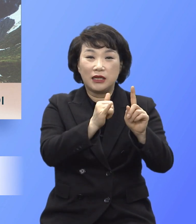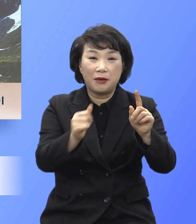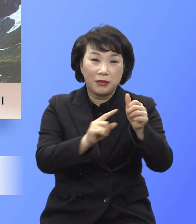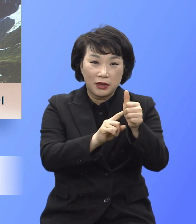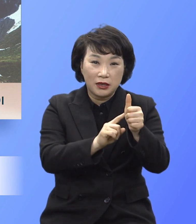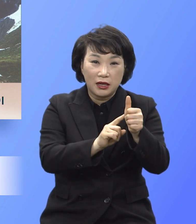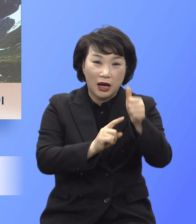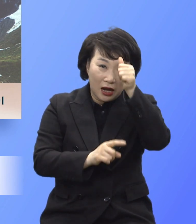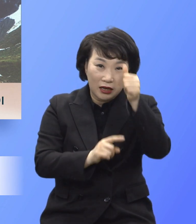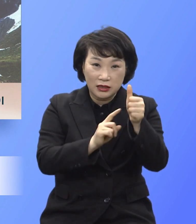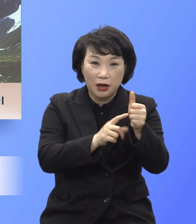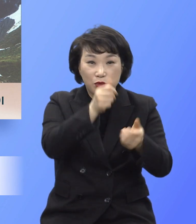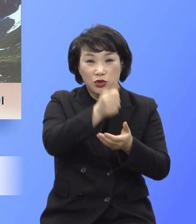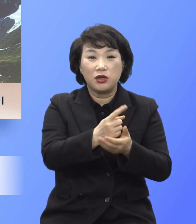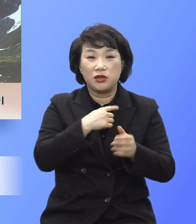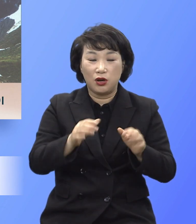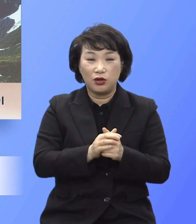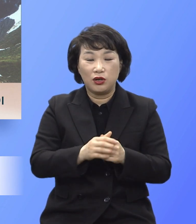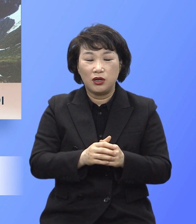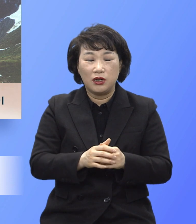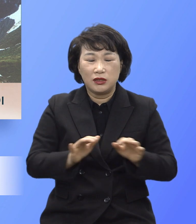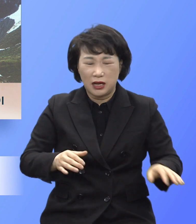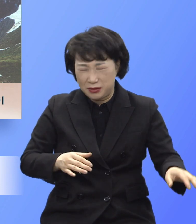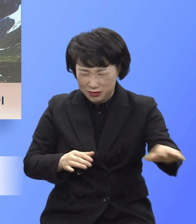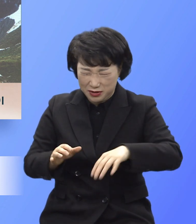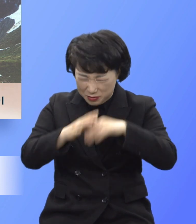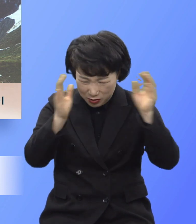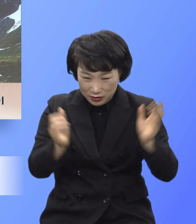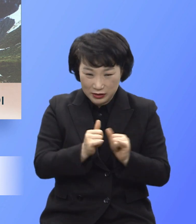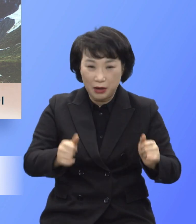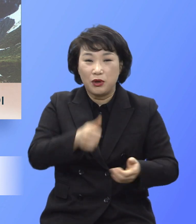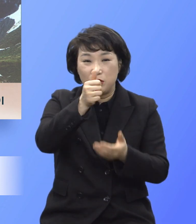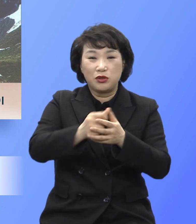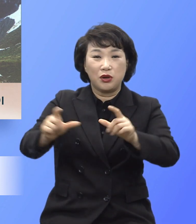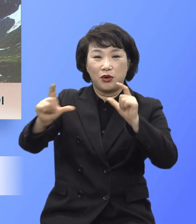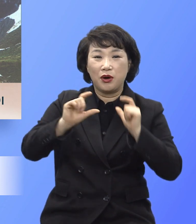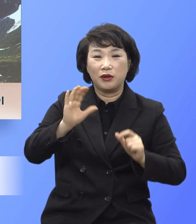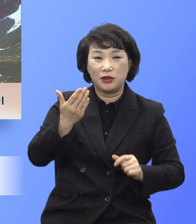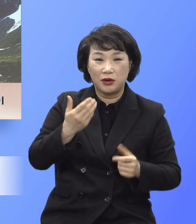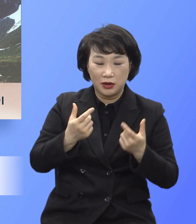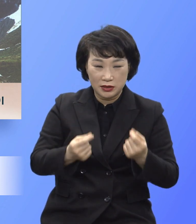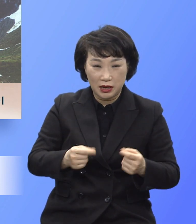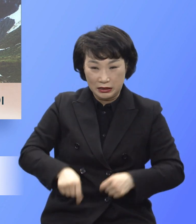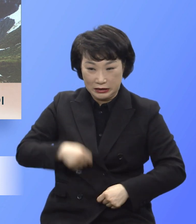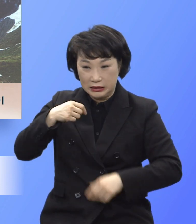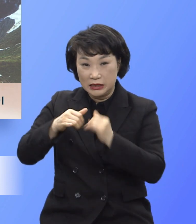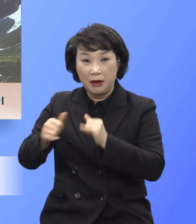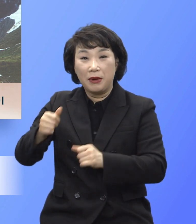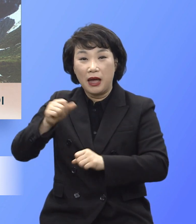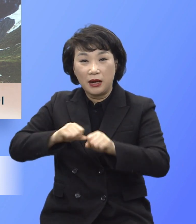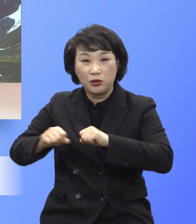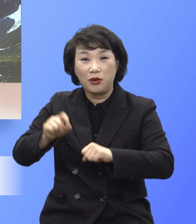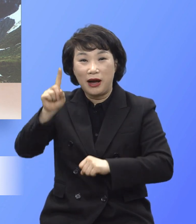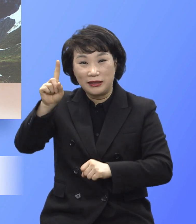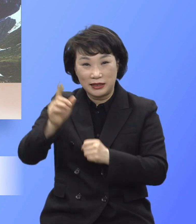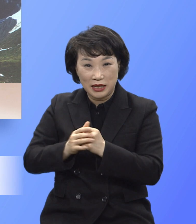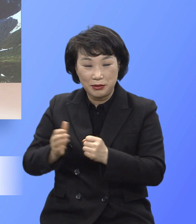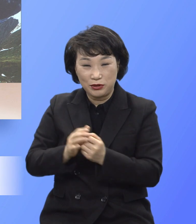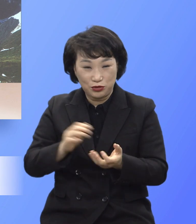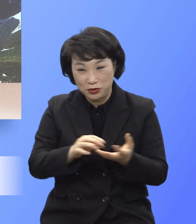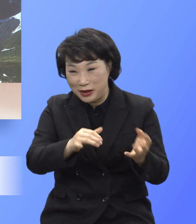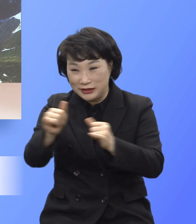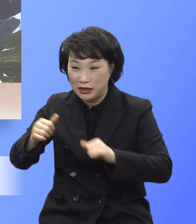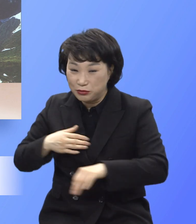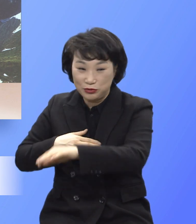범한 죄라 그러므려 많은 사람의 정죄에 이른 것 같이 의의 한 행동으로 말미암아 많은